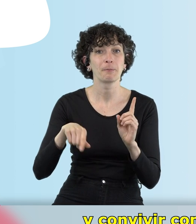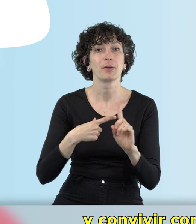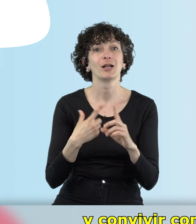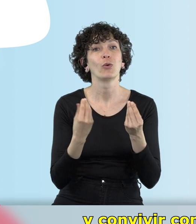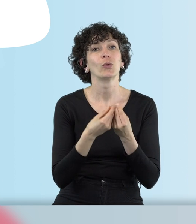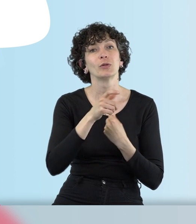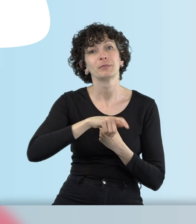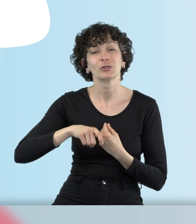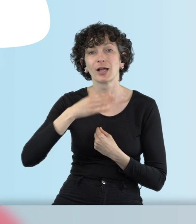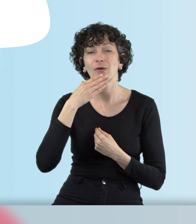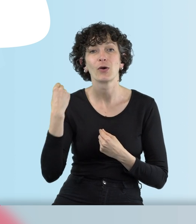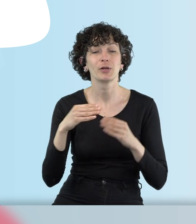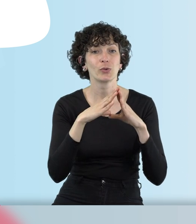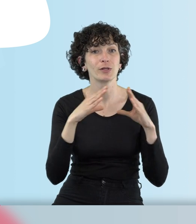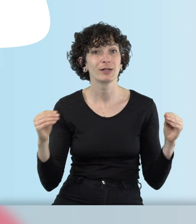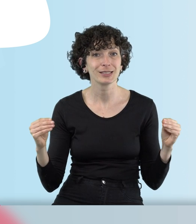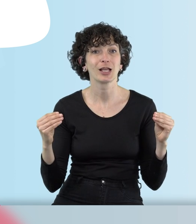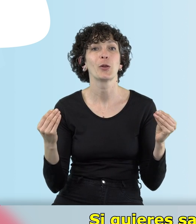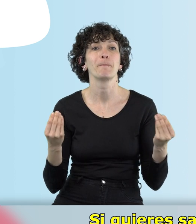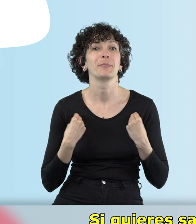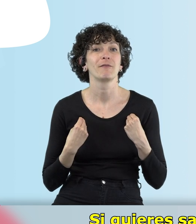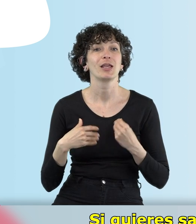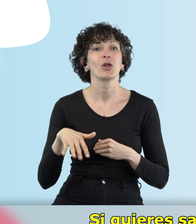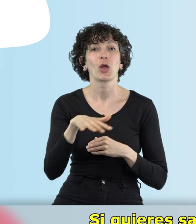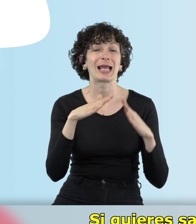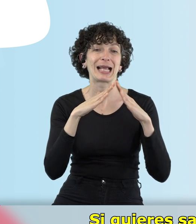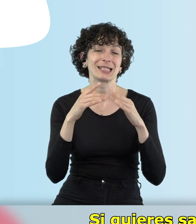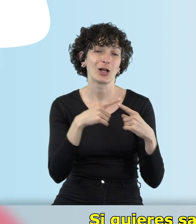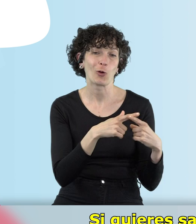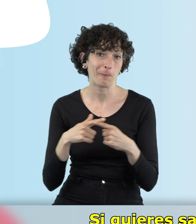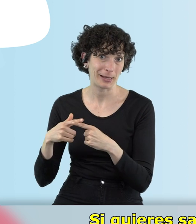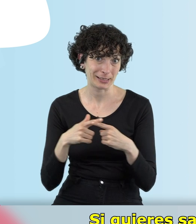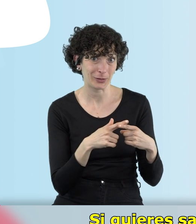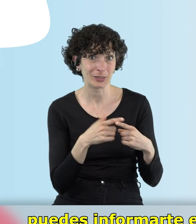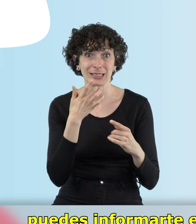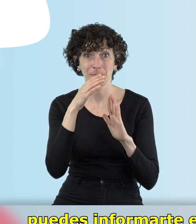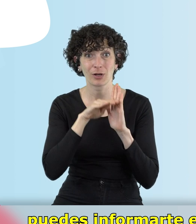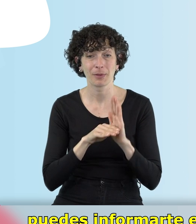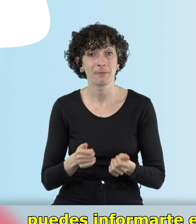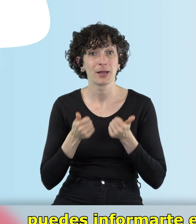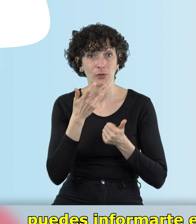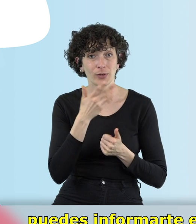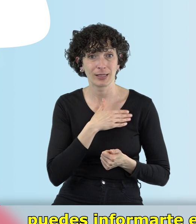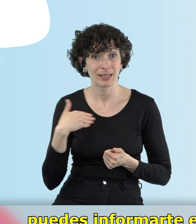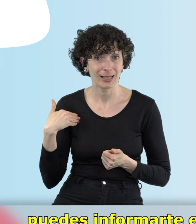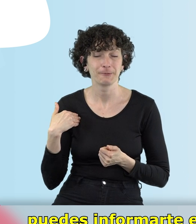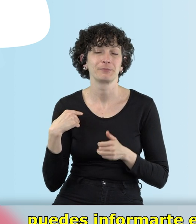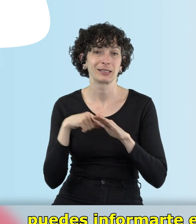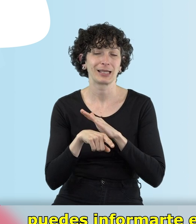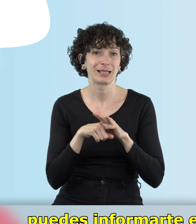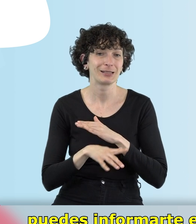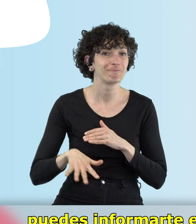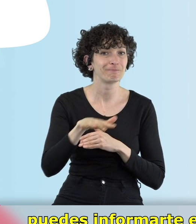jóvenes universitarios en alojamientos compartidos. Si quieres saber más acerca de este programa, puedes informarte en las